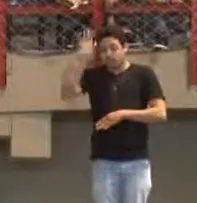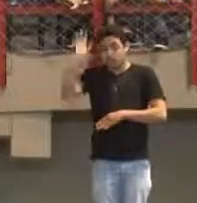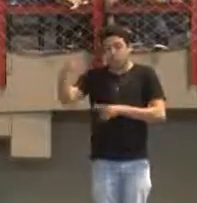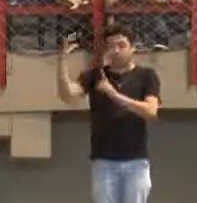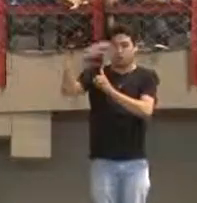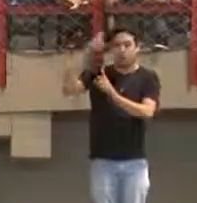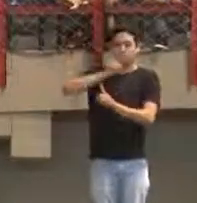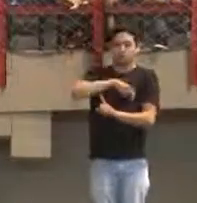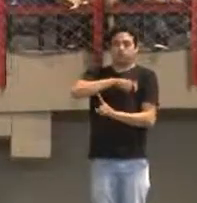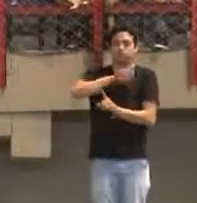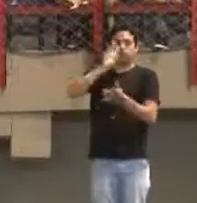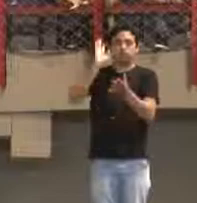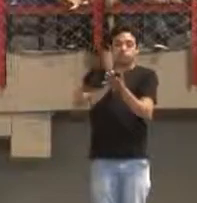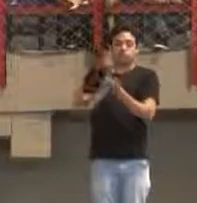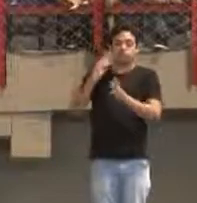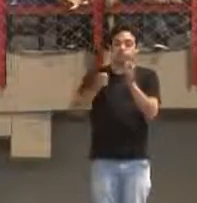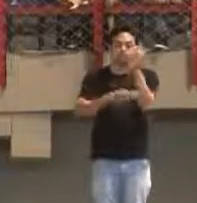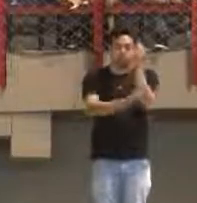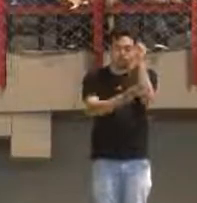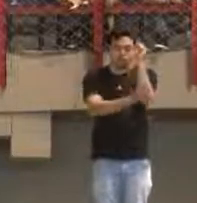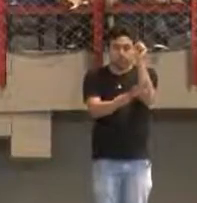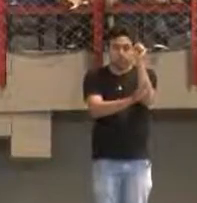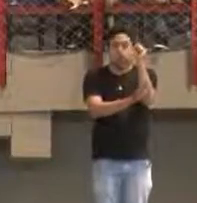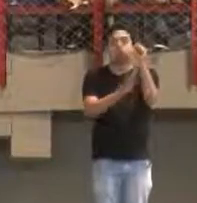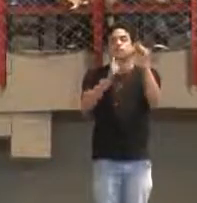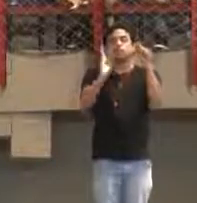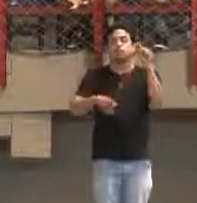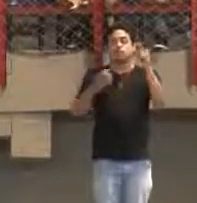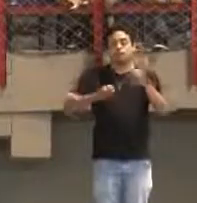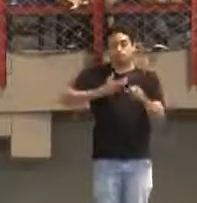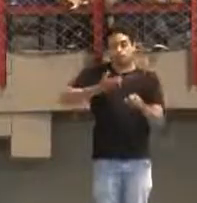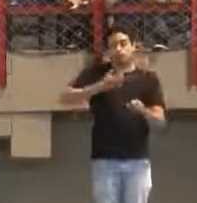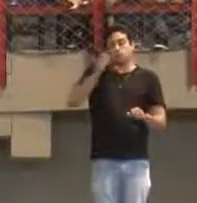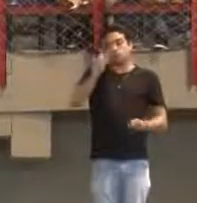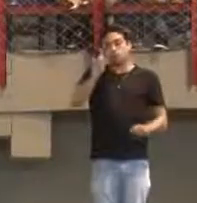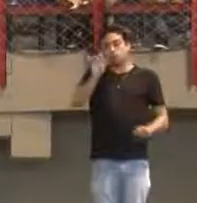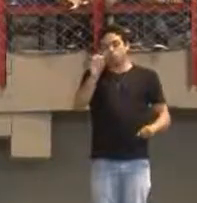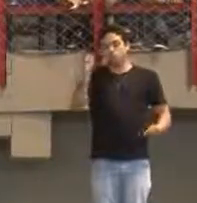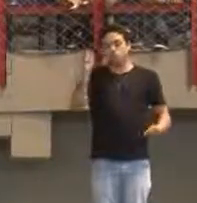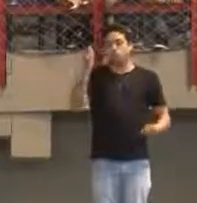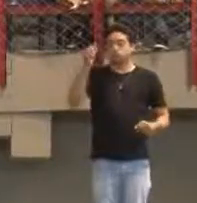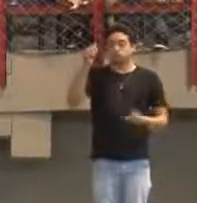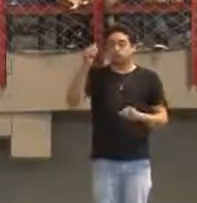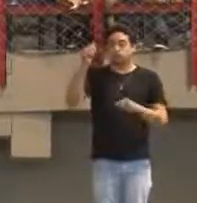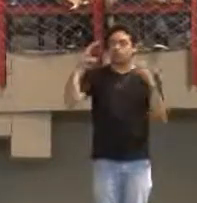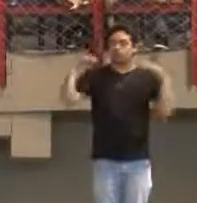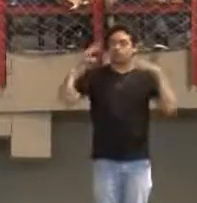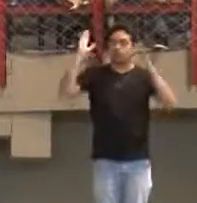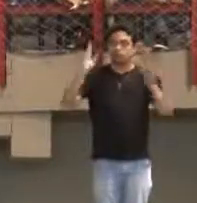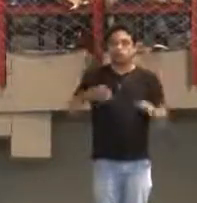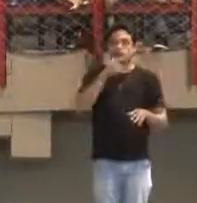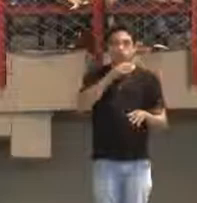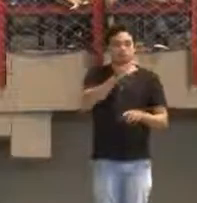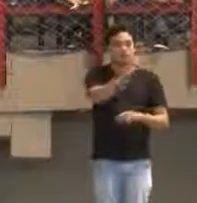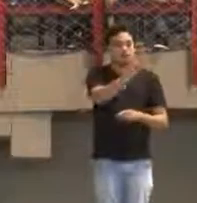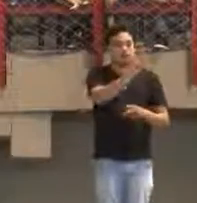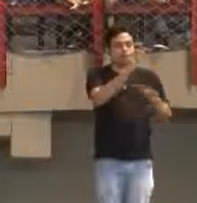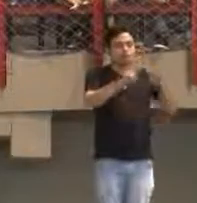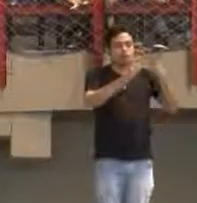influência má dos signos do Zodíaco é um poema do Augusto dos Anjos mas quando fala carbono